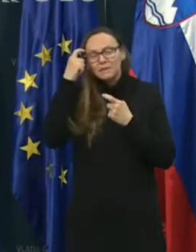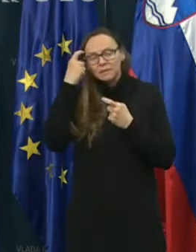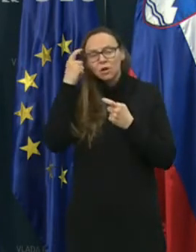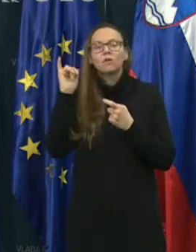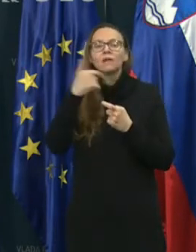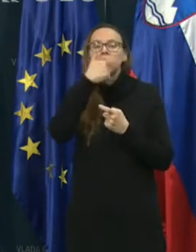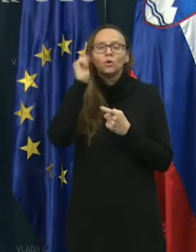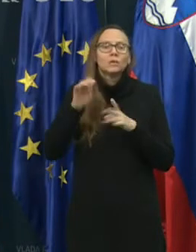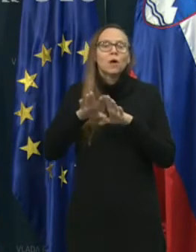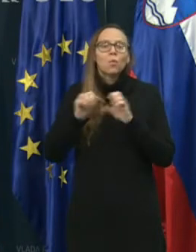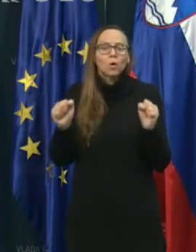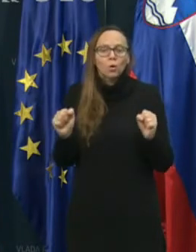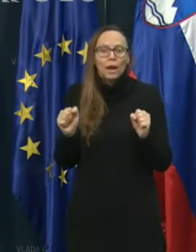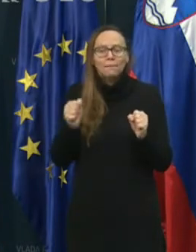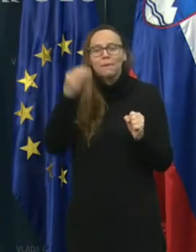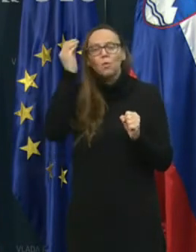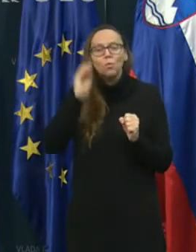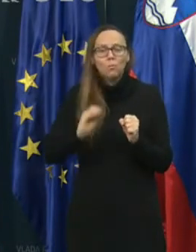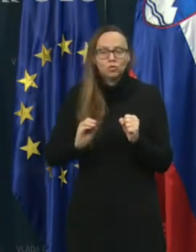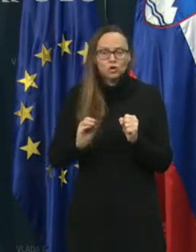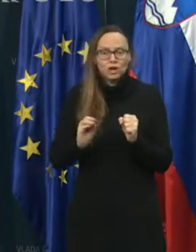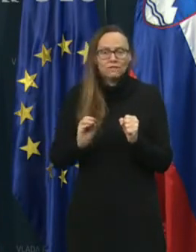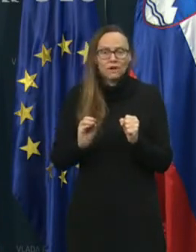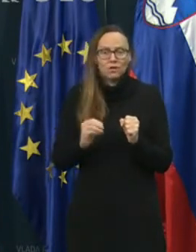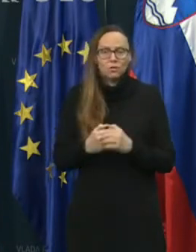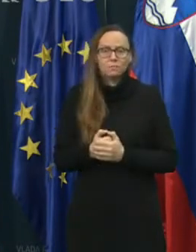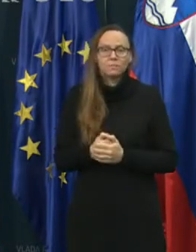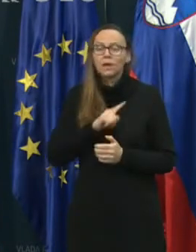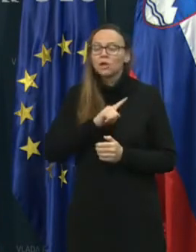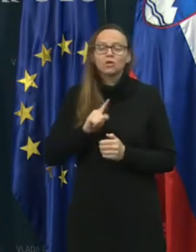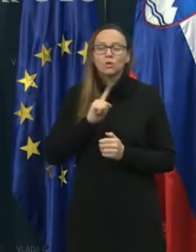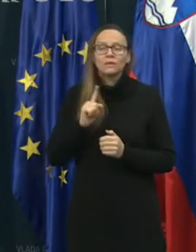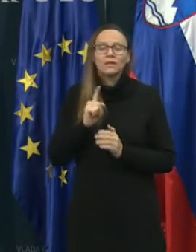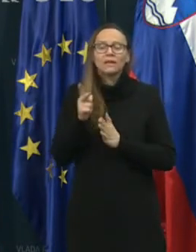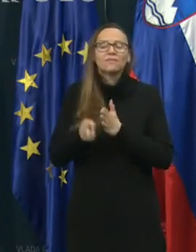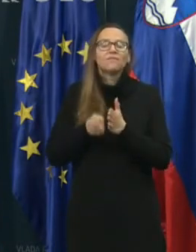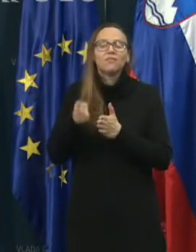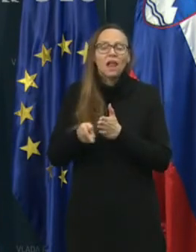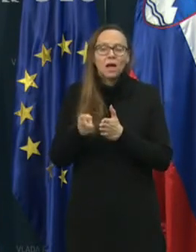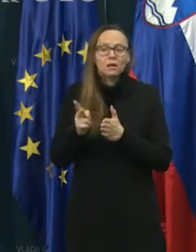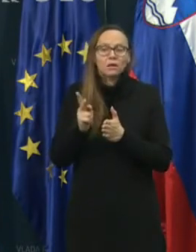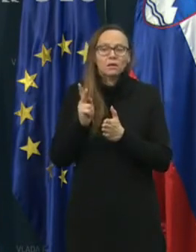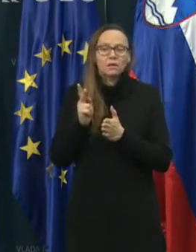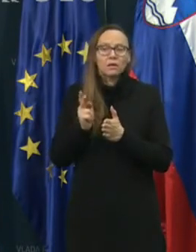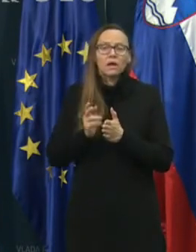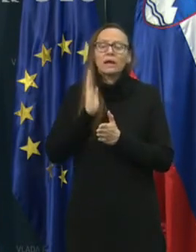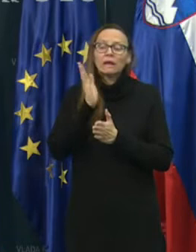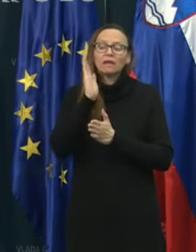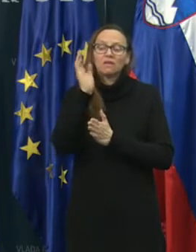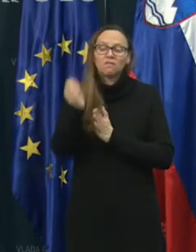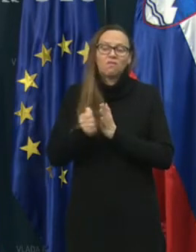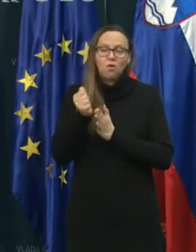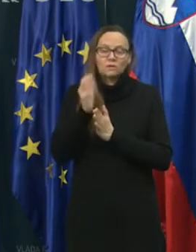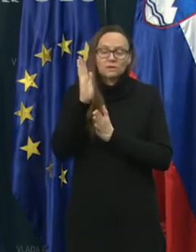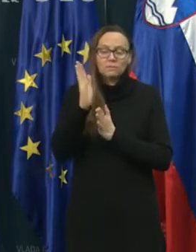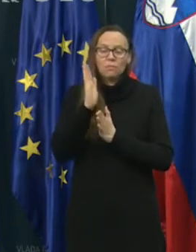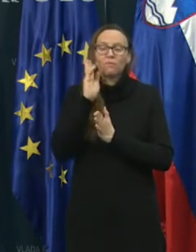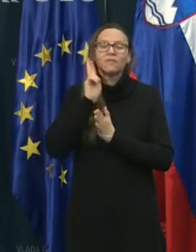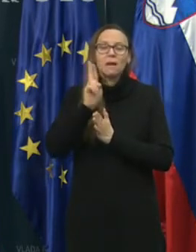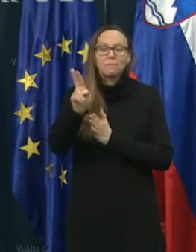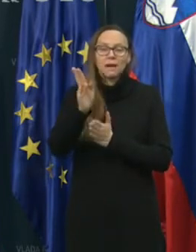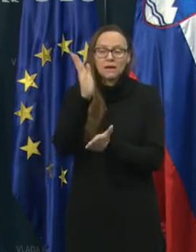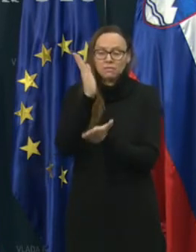ljudje ukrepe upoštevajo. To ni vlak, ki vozi po vnaprej ustaljenih